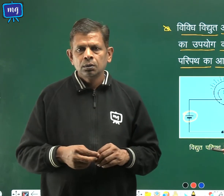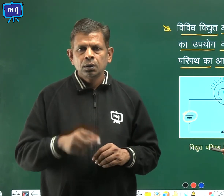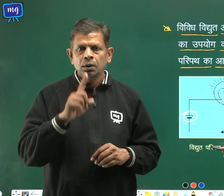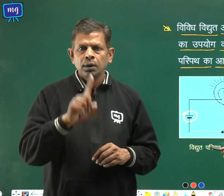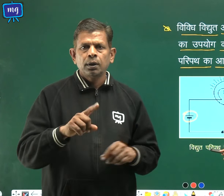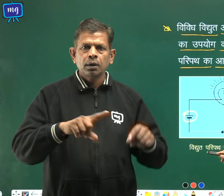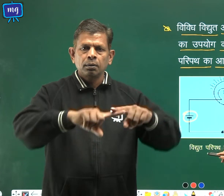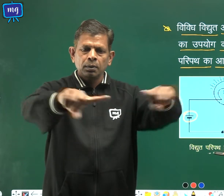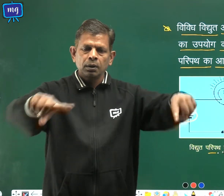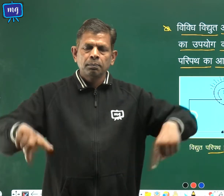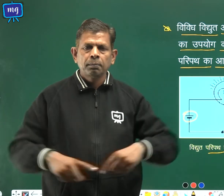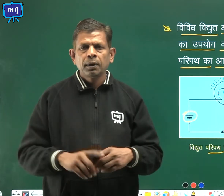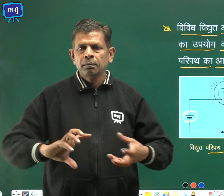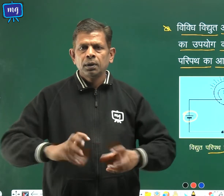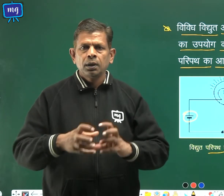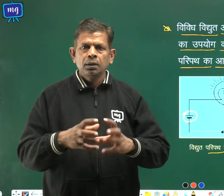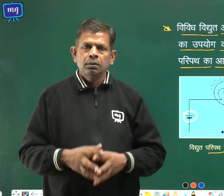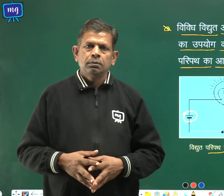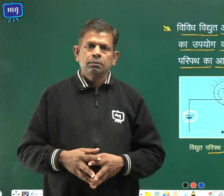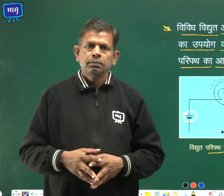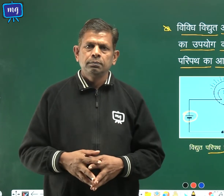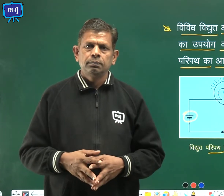एक परिपथ बनाएंगे।